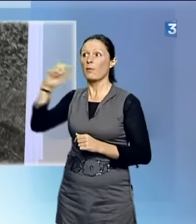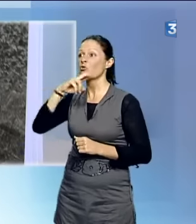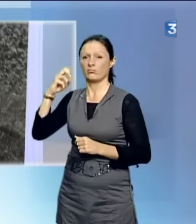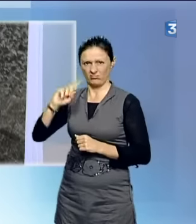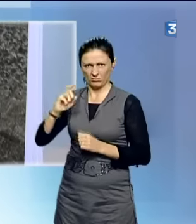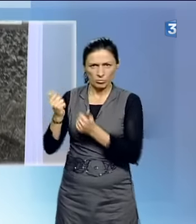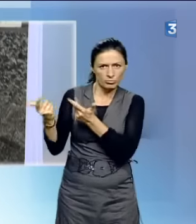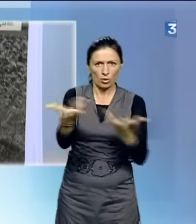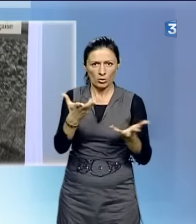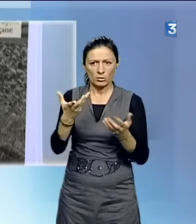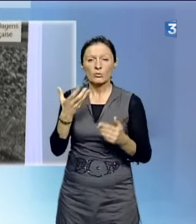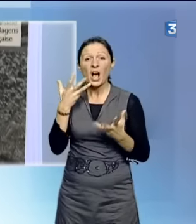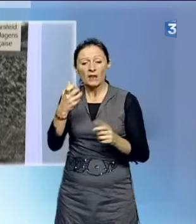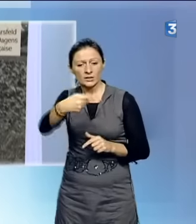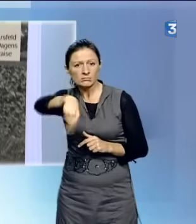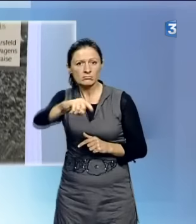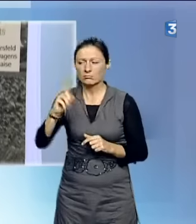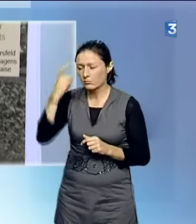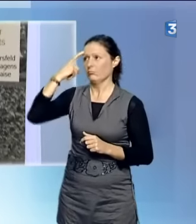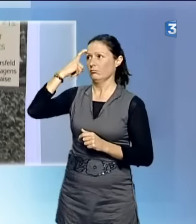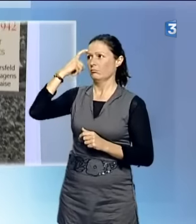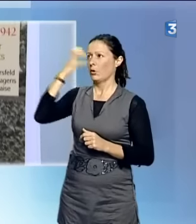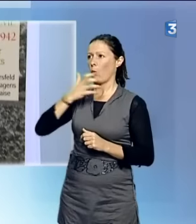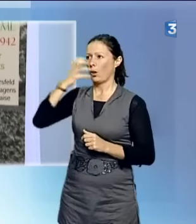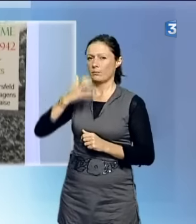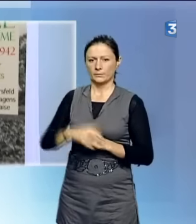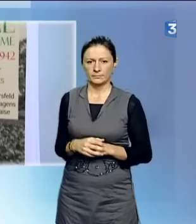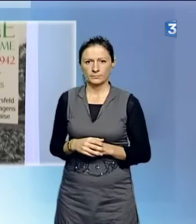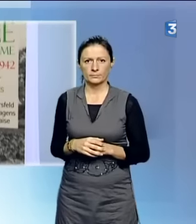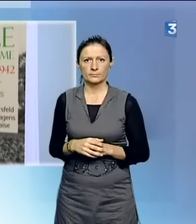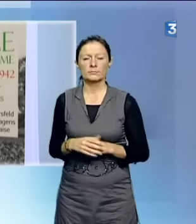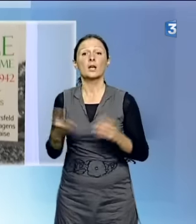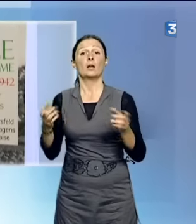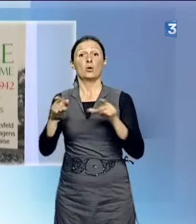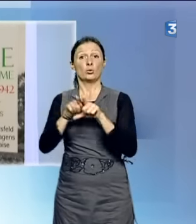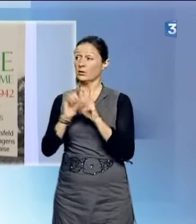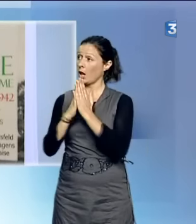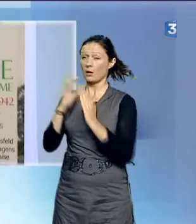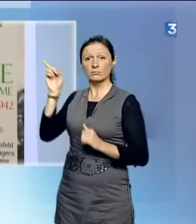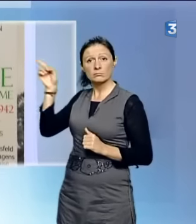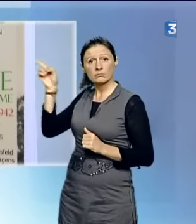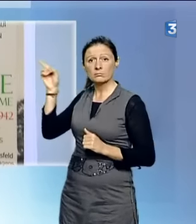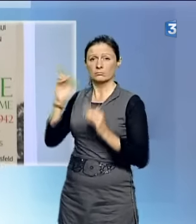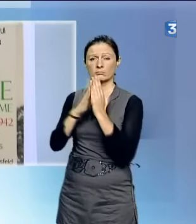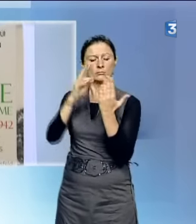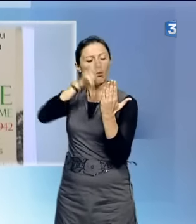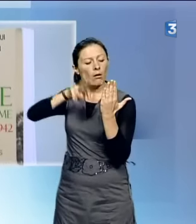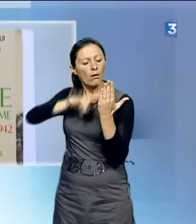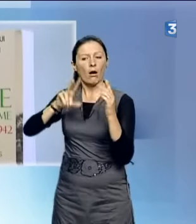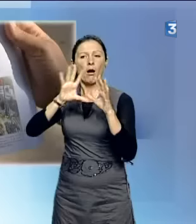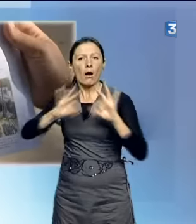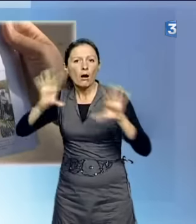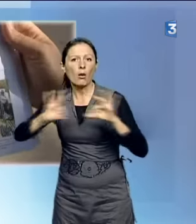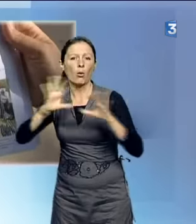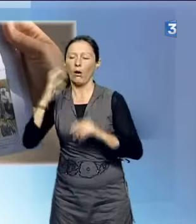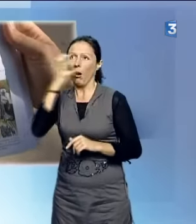vécu. Un livre rappelle aussi cette histoire dramatique. Durant l'occupation, 700 à 800